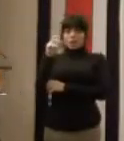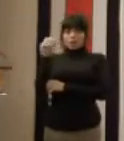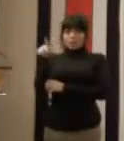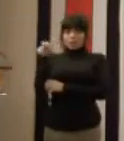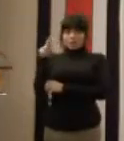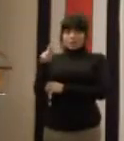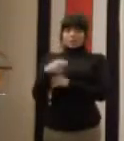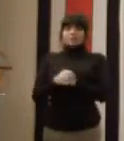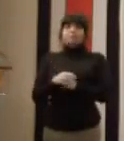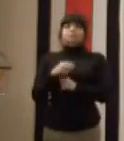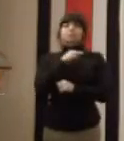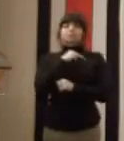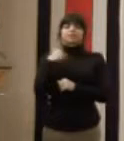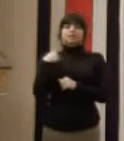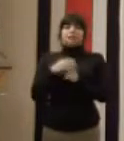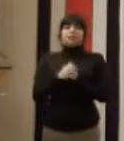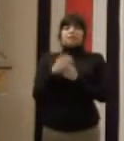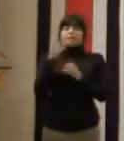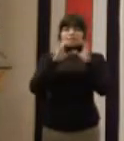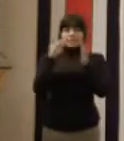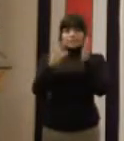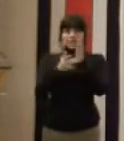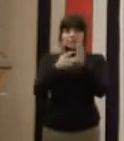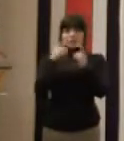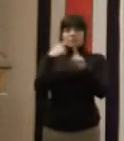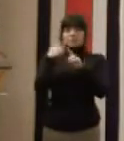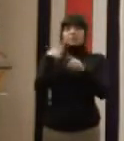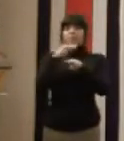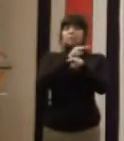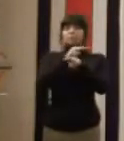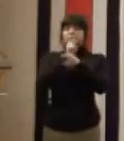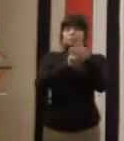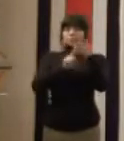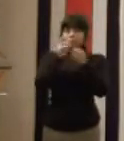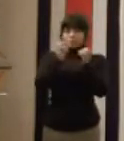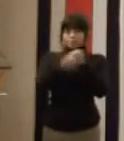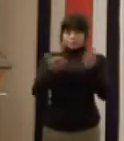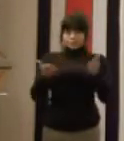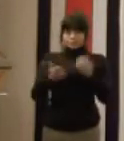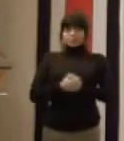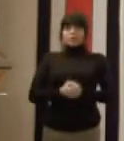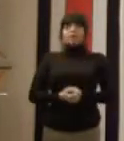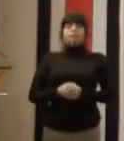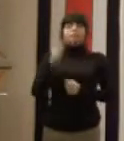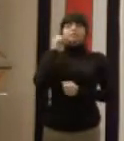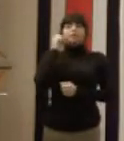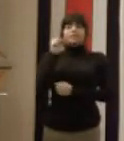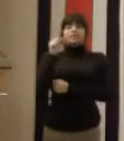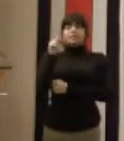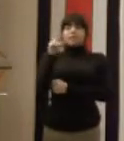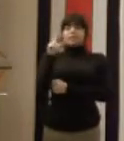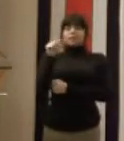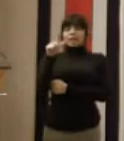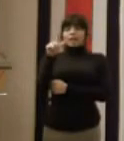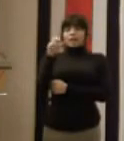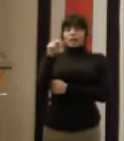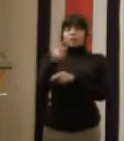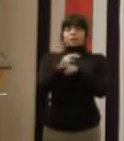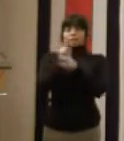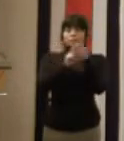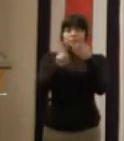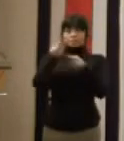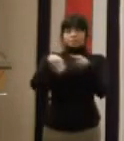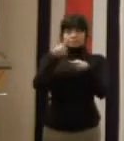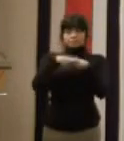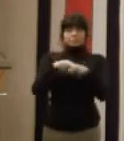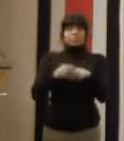y Telecomunicaciones, y los señores rectores de las universidades públicas, la señora Sandra León, rectora de la Universidad